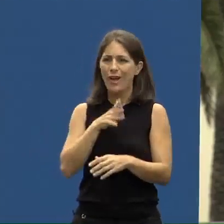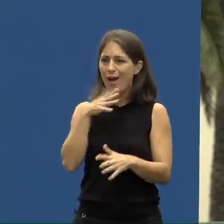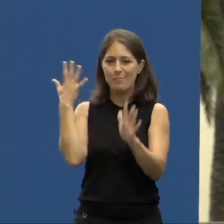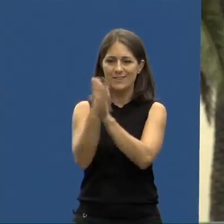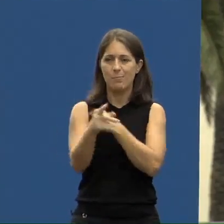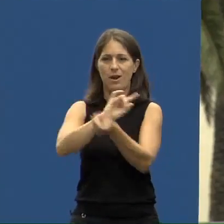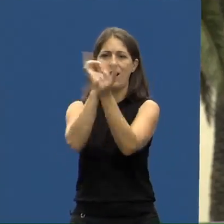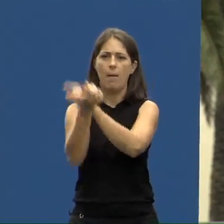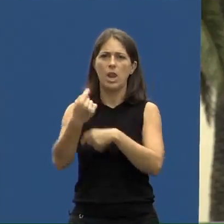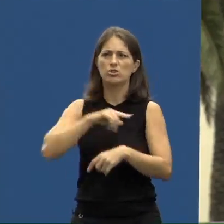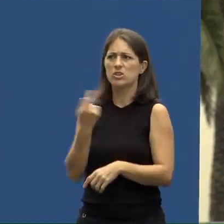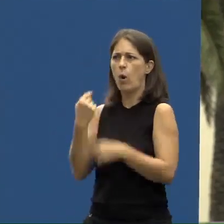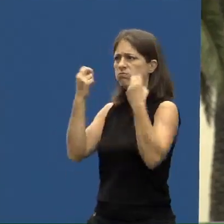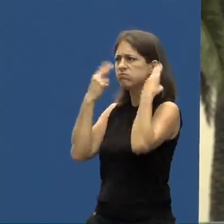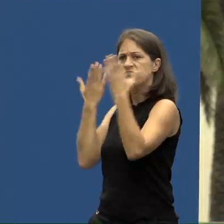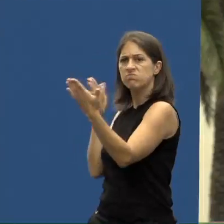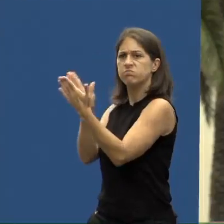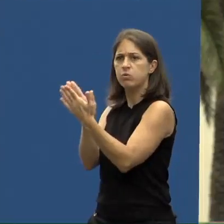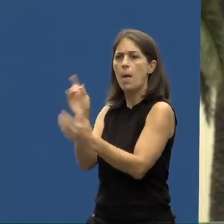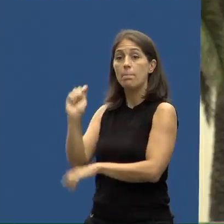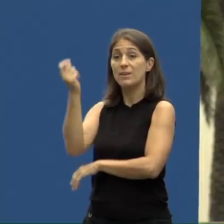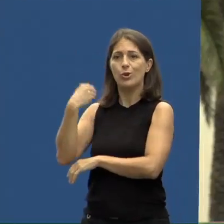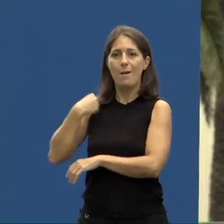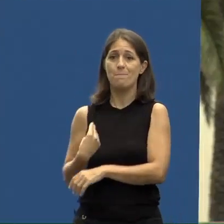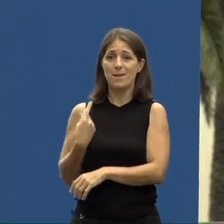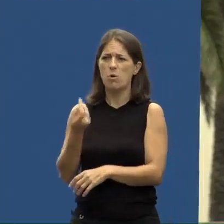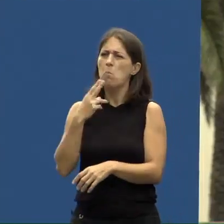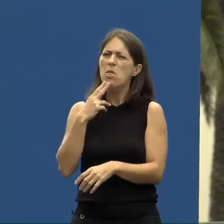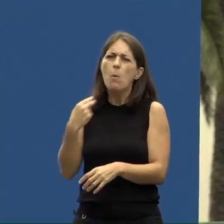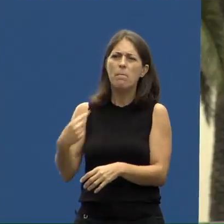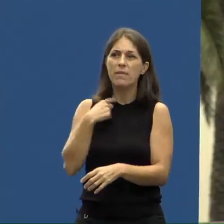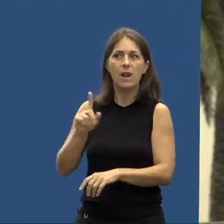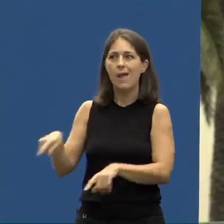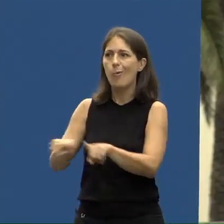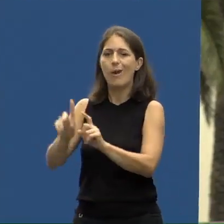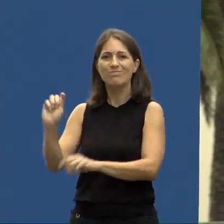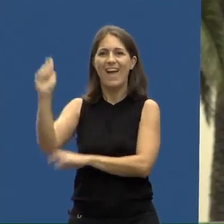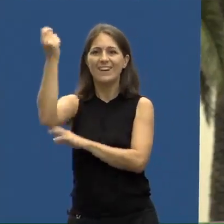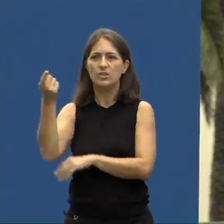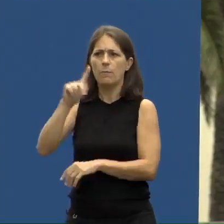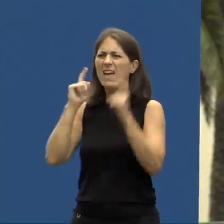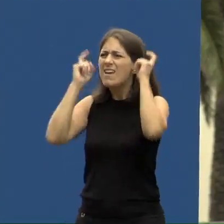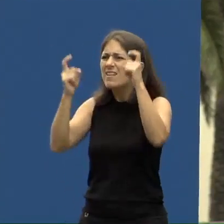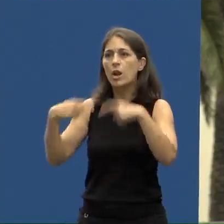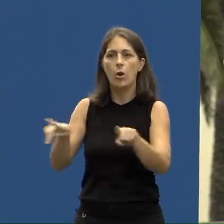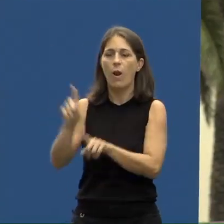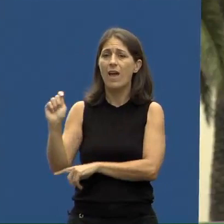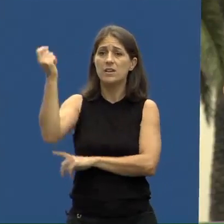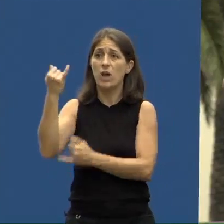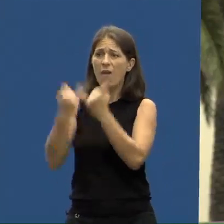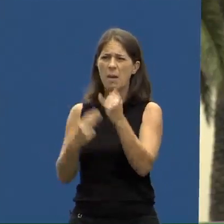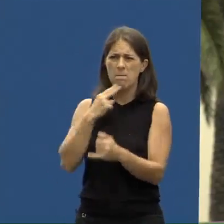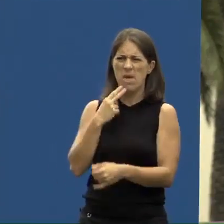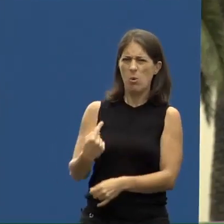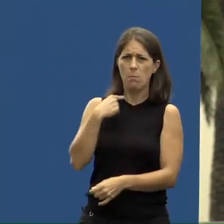que desafialos xa era unha victoria. Dixemos que perder o medo xa era unha victoria. Dixemos que intentalo era unha victoria. E non só perdimos o